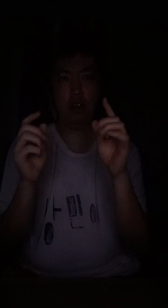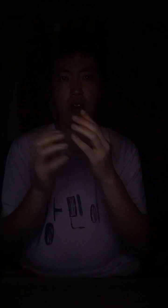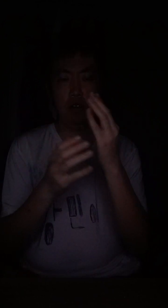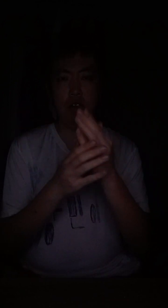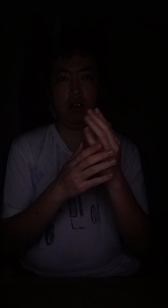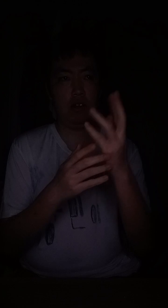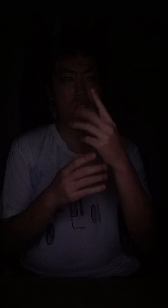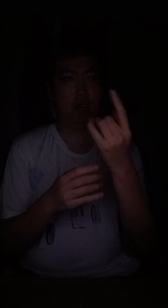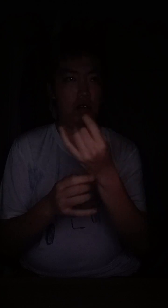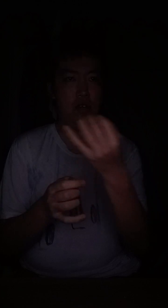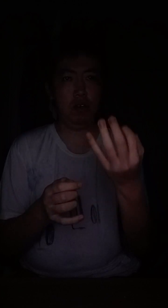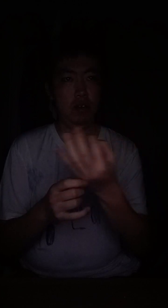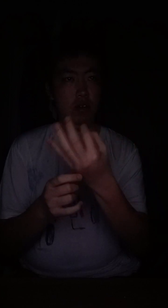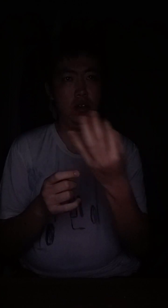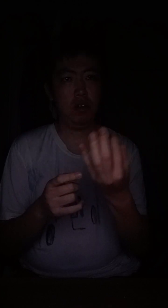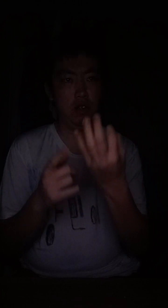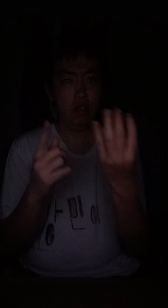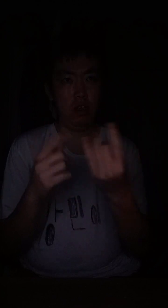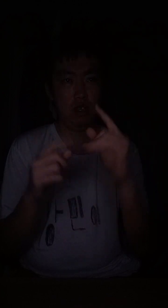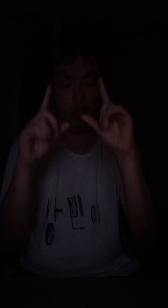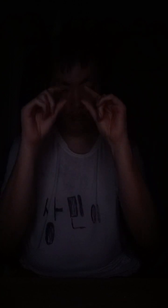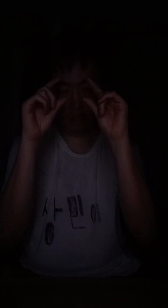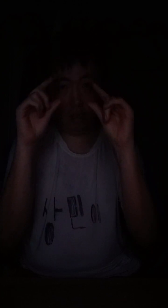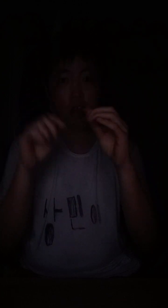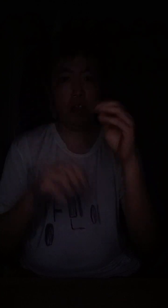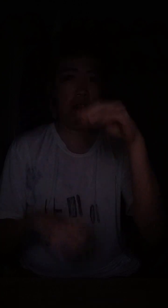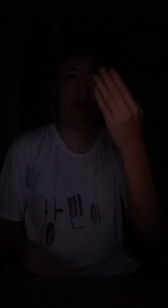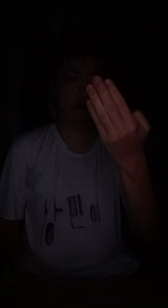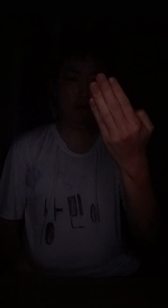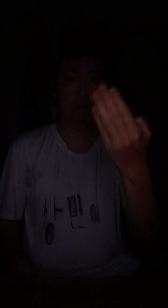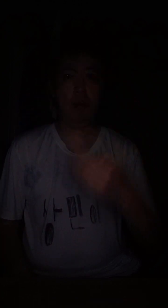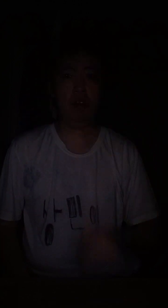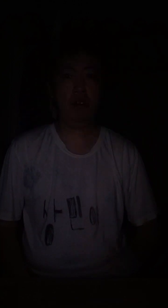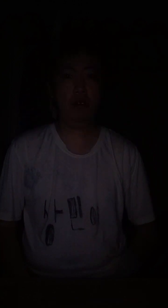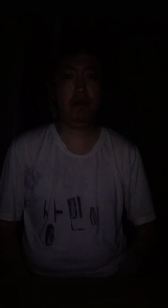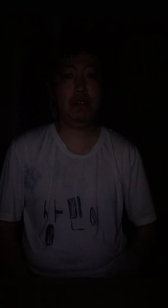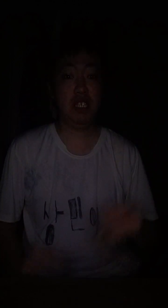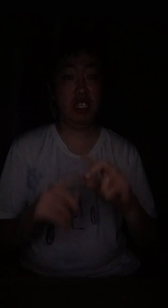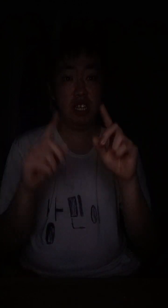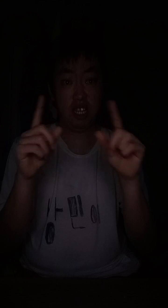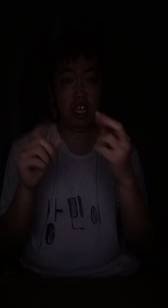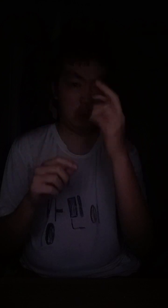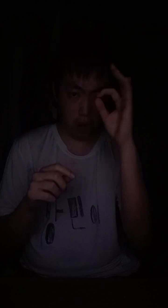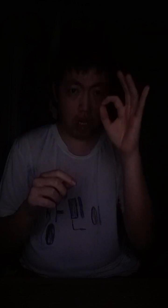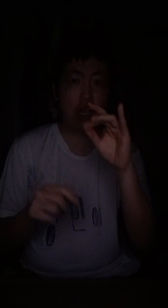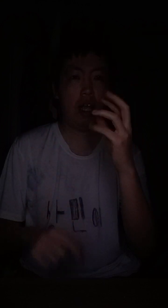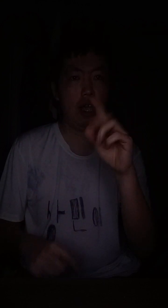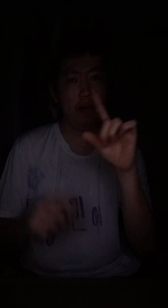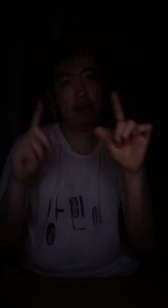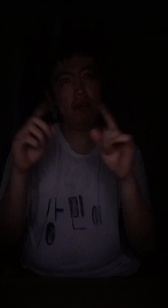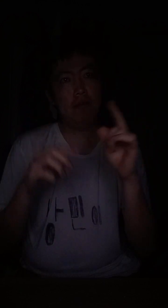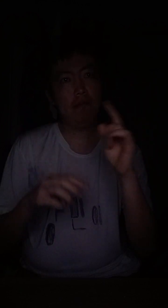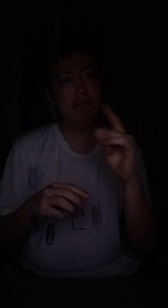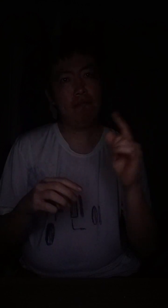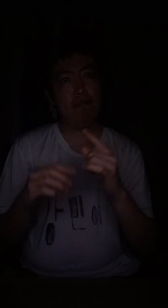탐지기를 가동하니 메모지에 부착된 몰카가 반짝거리며 발견됩니다. 이 렌즈 탐지형 카메라는 안경 8m 안에